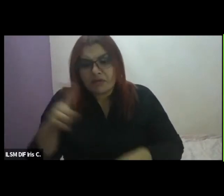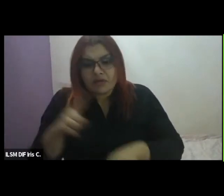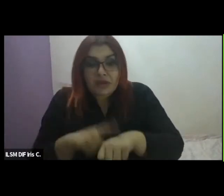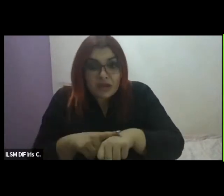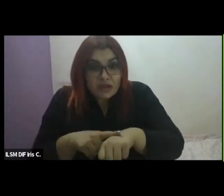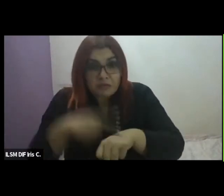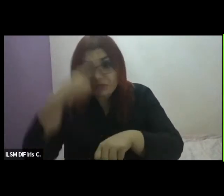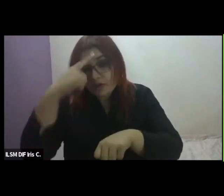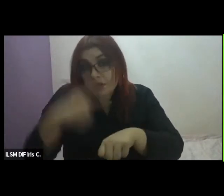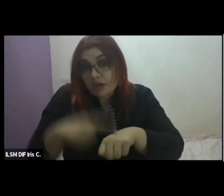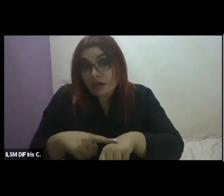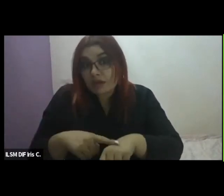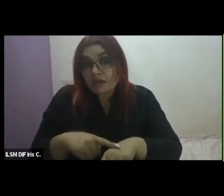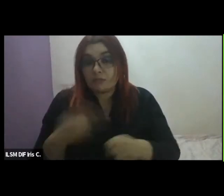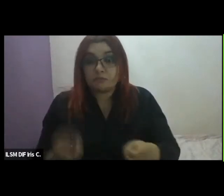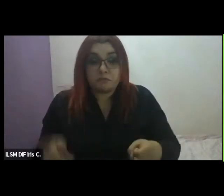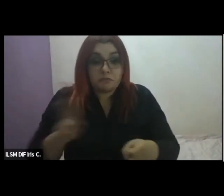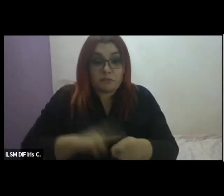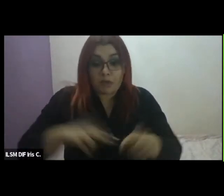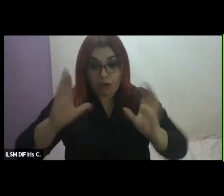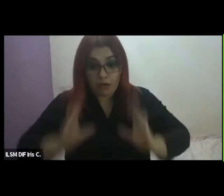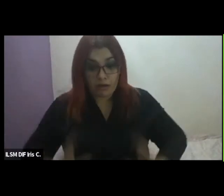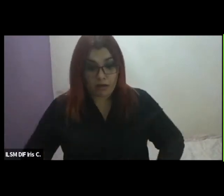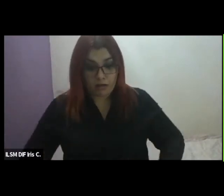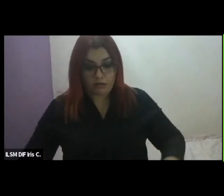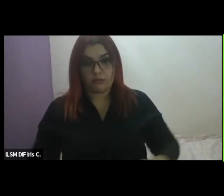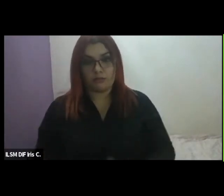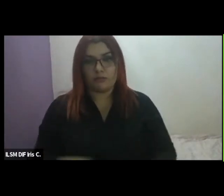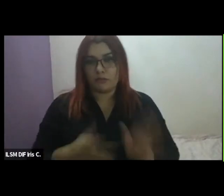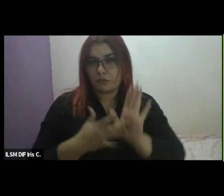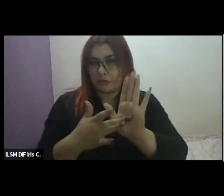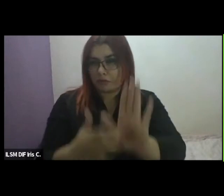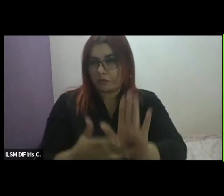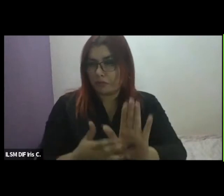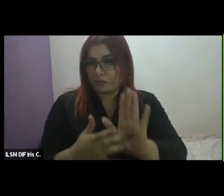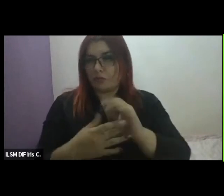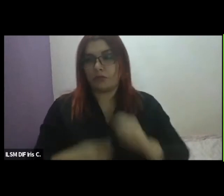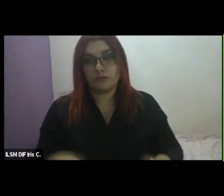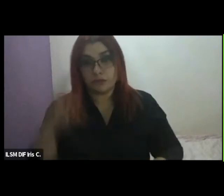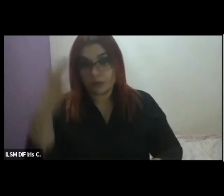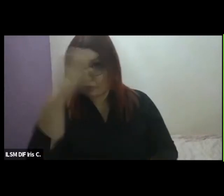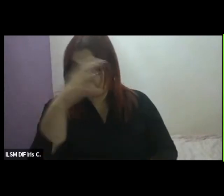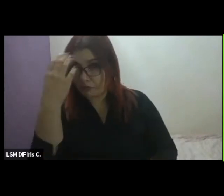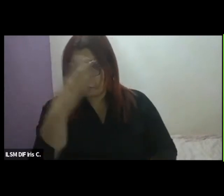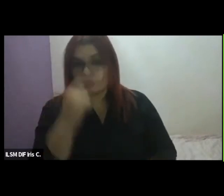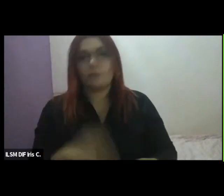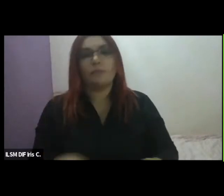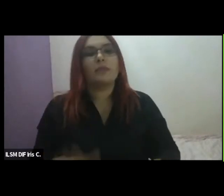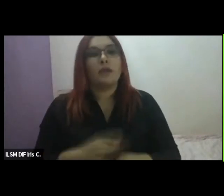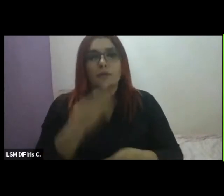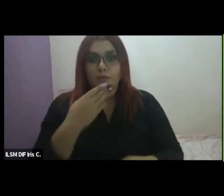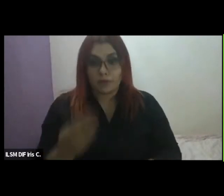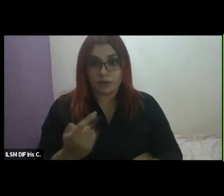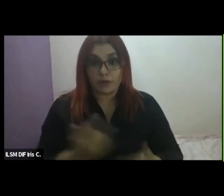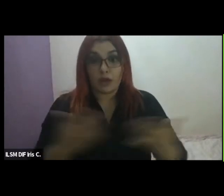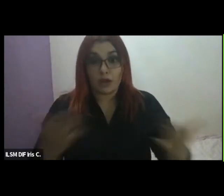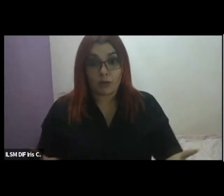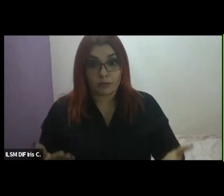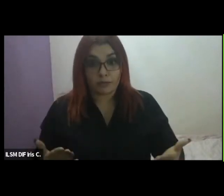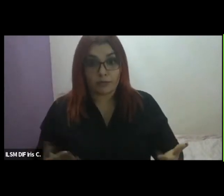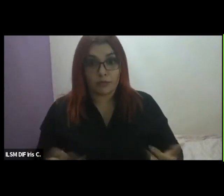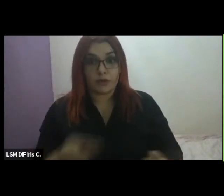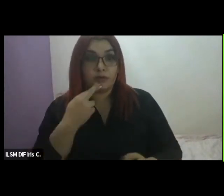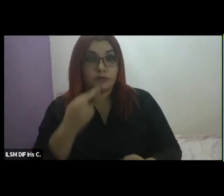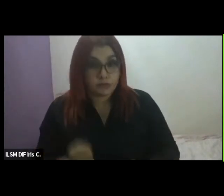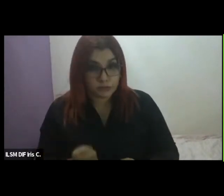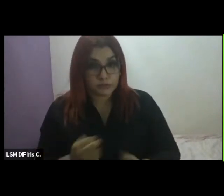propongo la discapacidad como categoría política, ya que al igual que raza y género se van constituyendo en